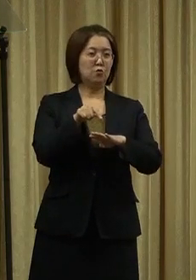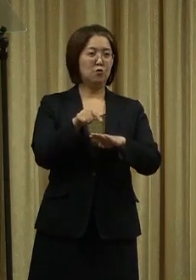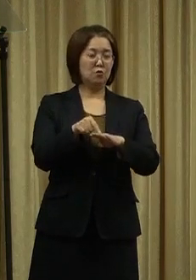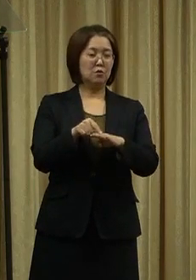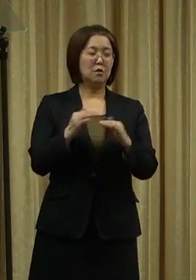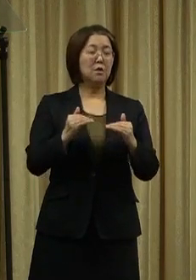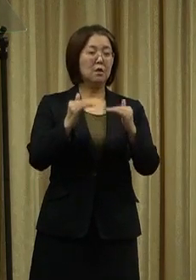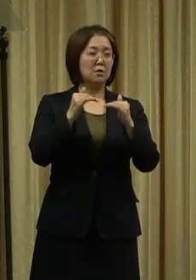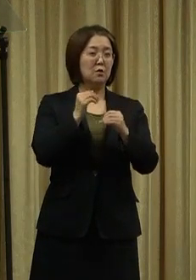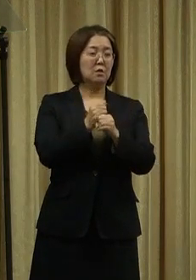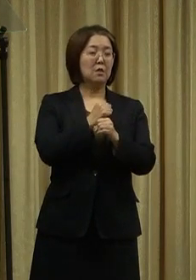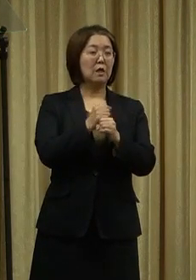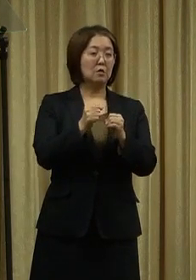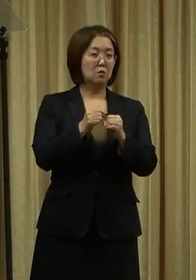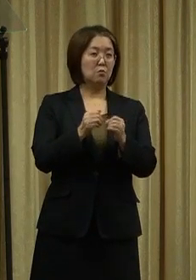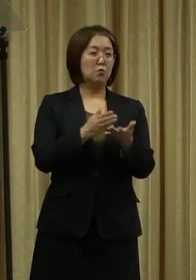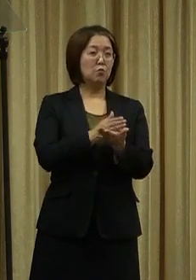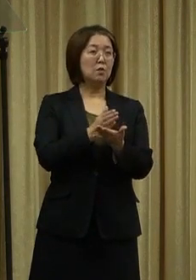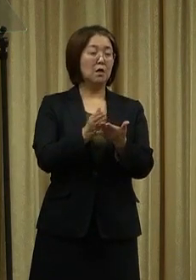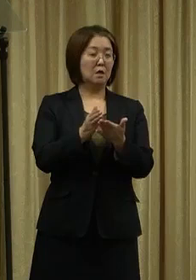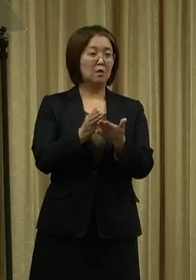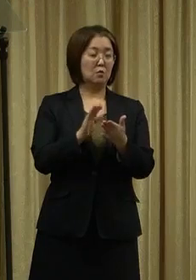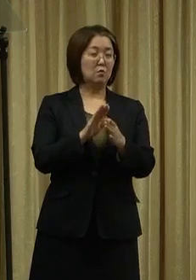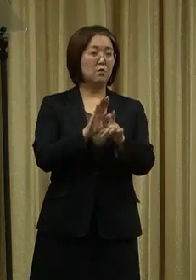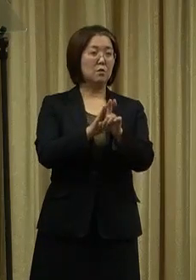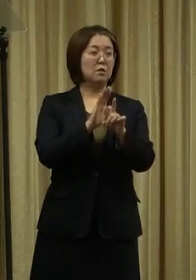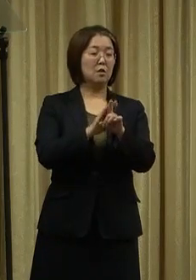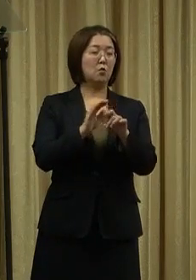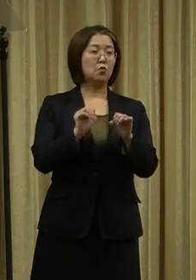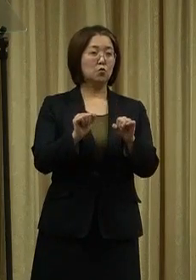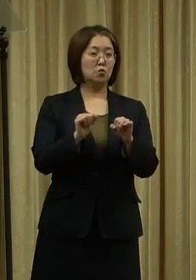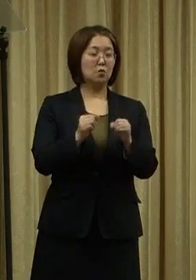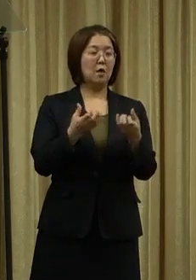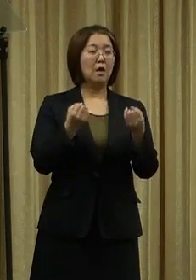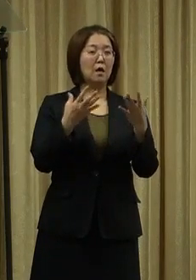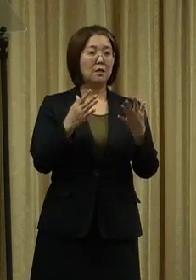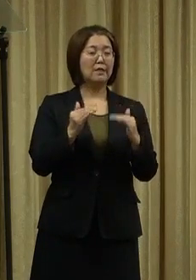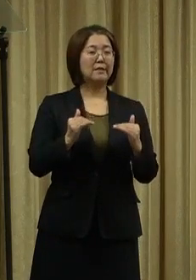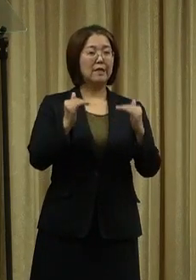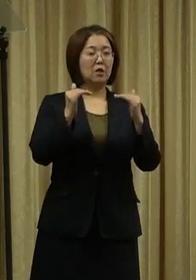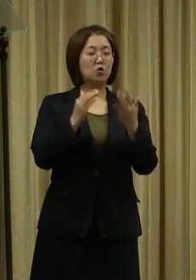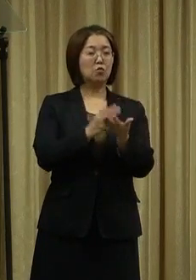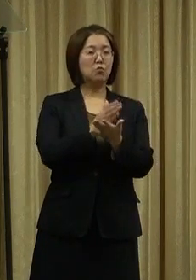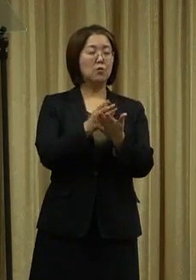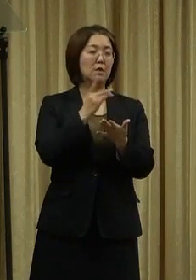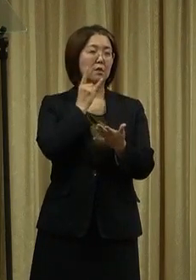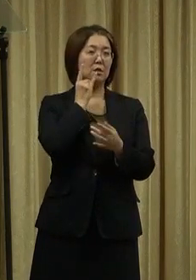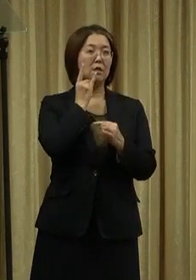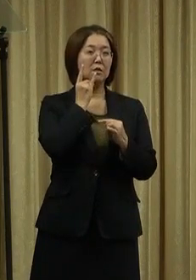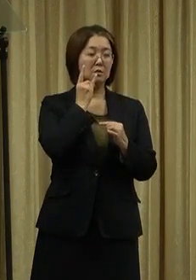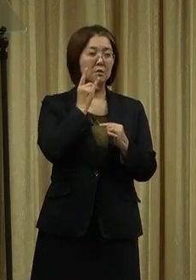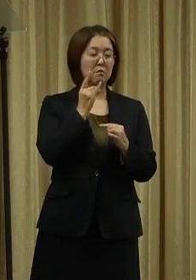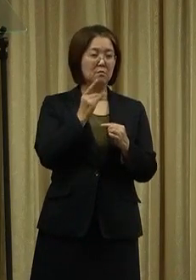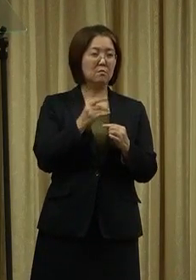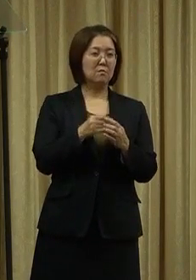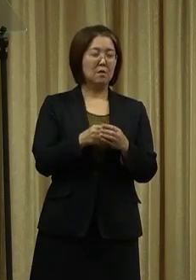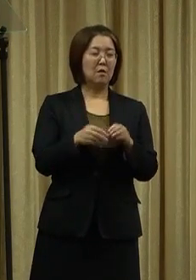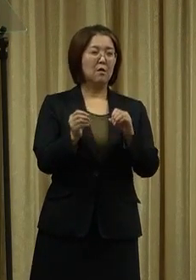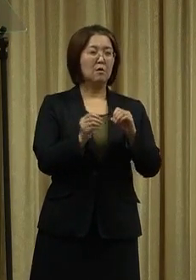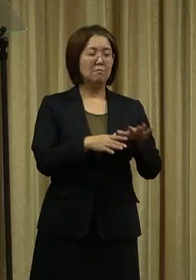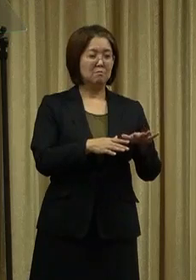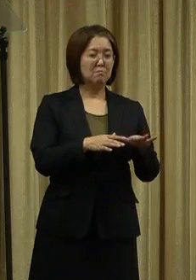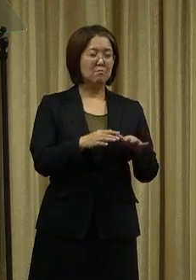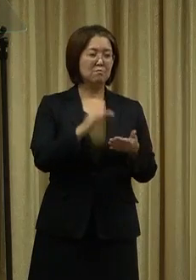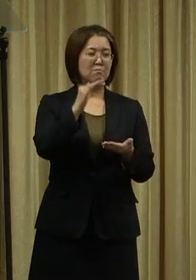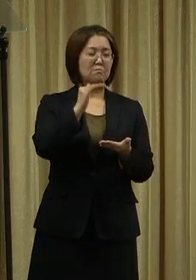業分野の研究開発を支援するとともに特に新たな成長分野として期待されるサーキュラーエコノミーの取